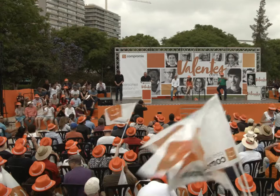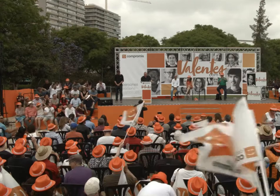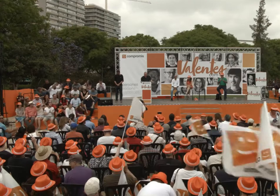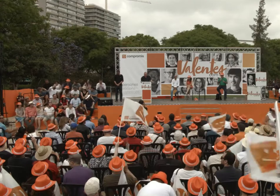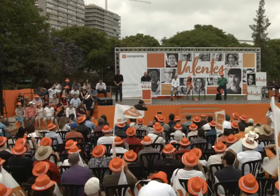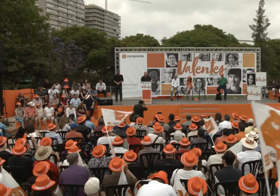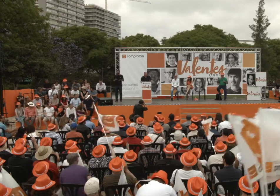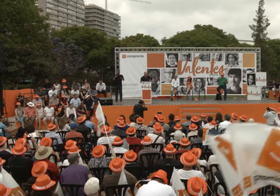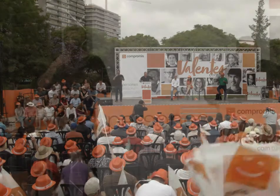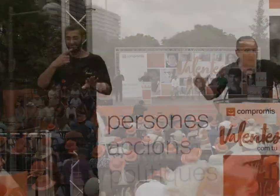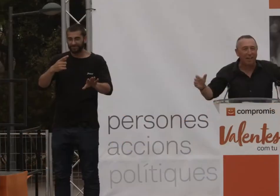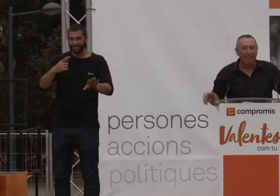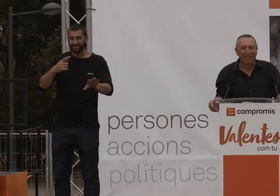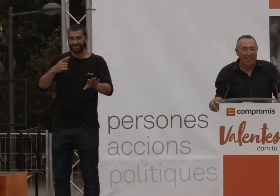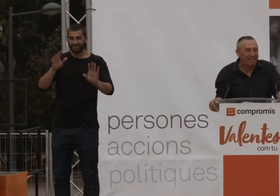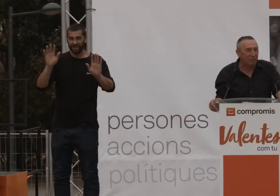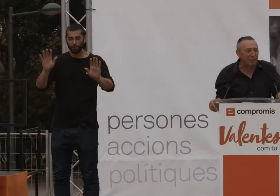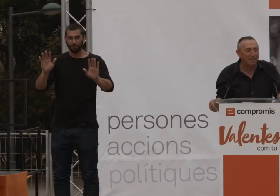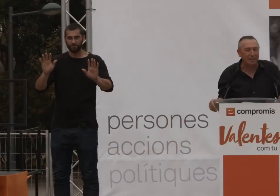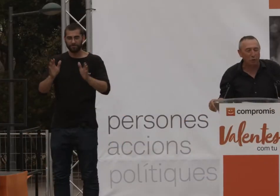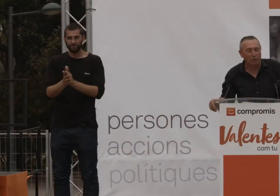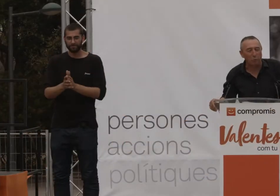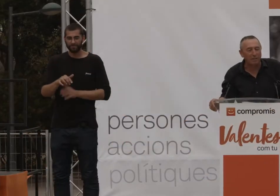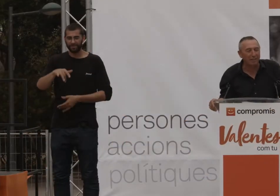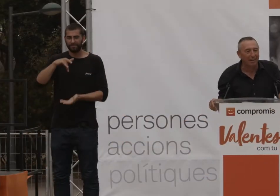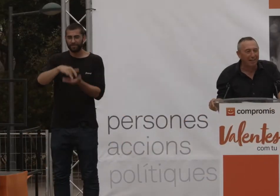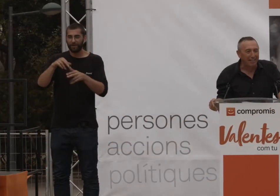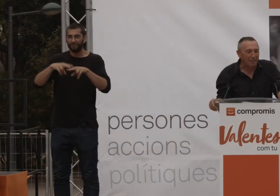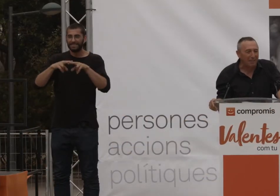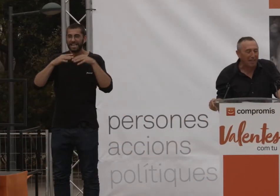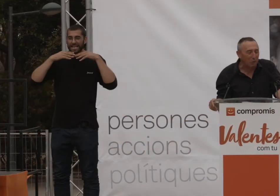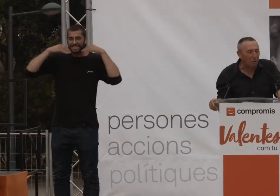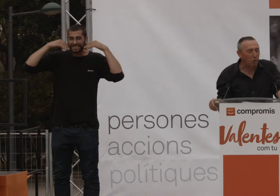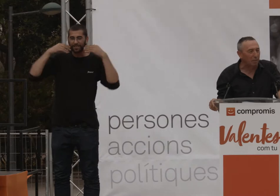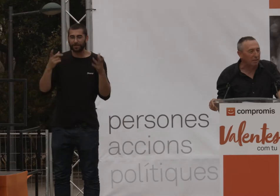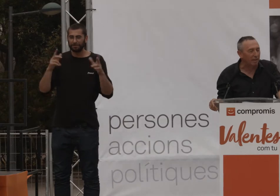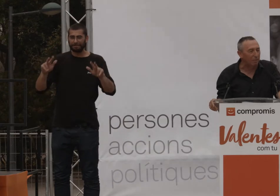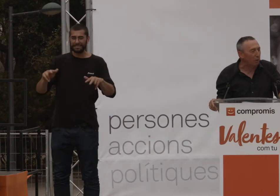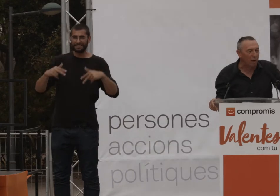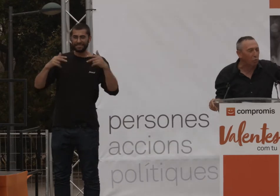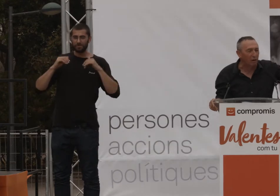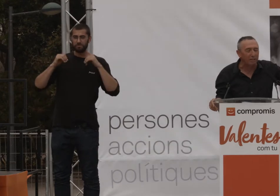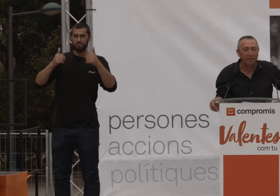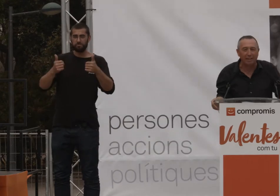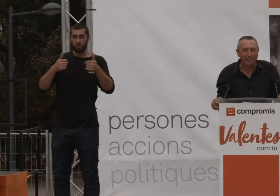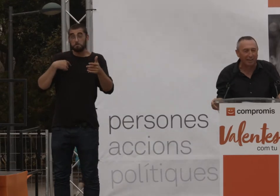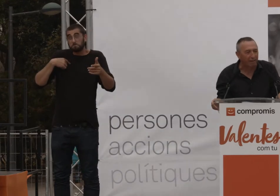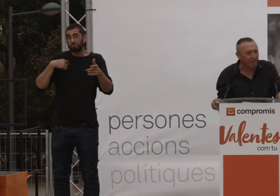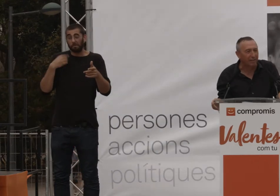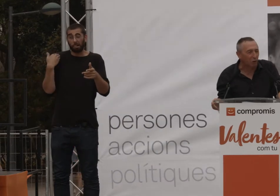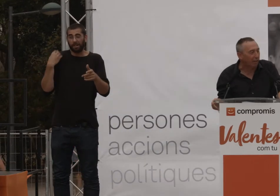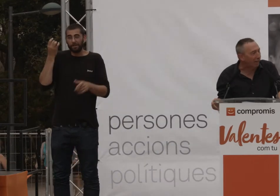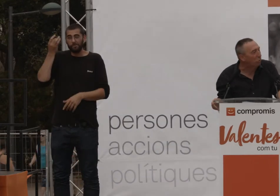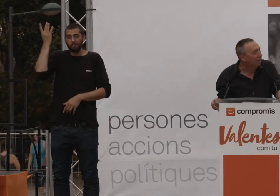Dic que fa goig veure esta festa de somriures i em deixareu començar per una ocurrència